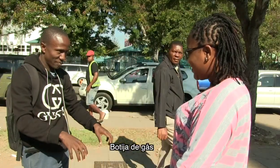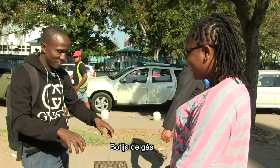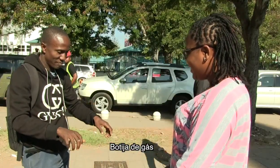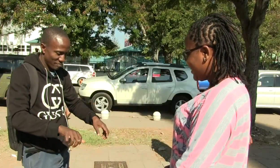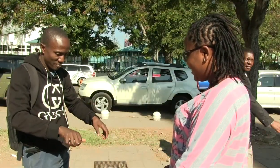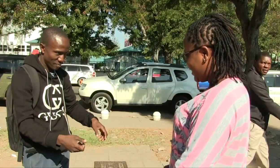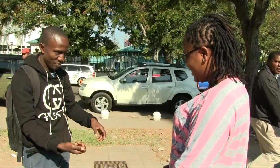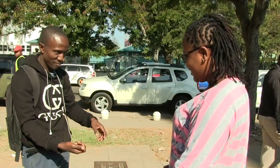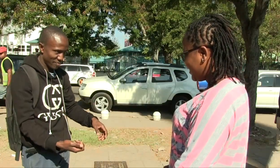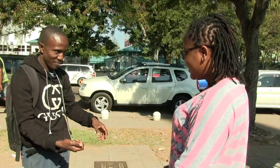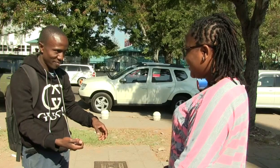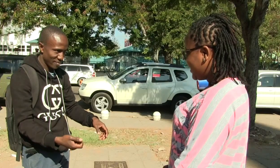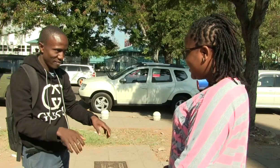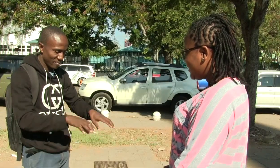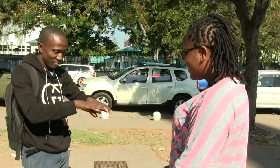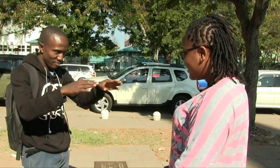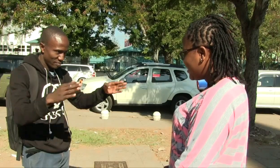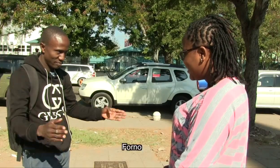Botija de gás,